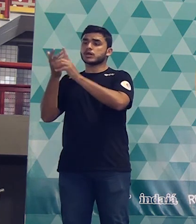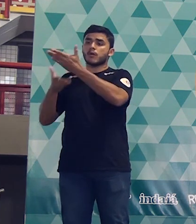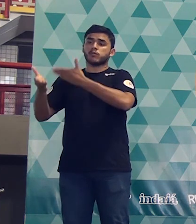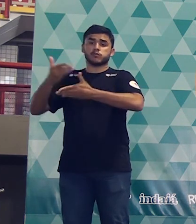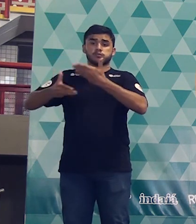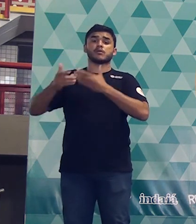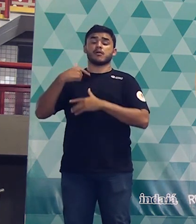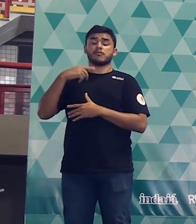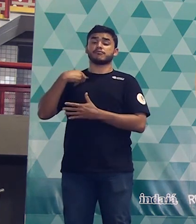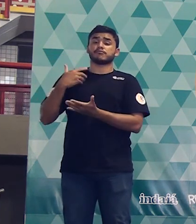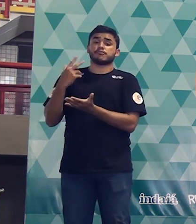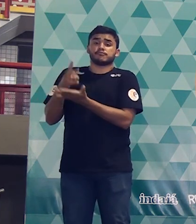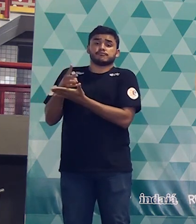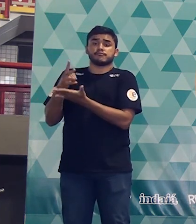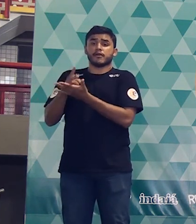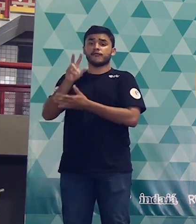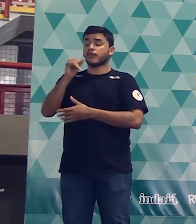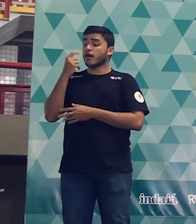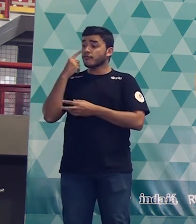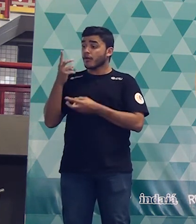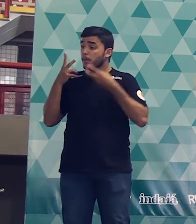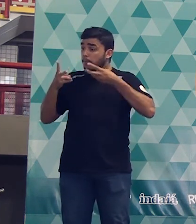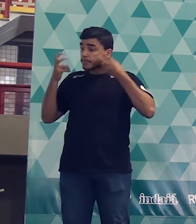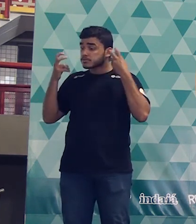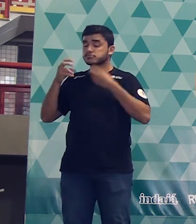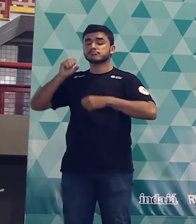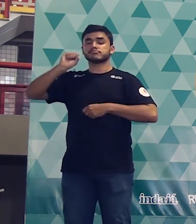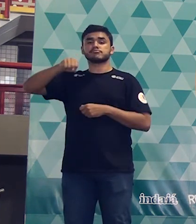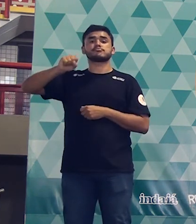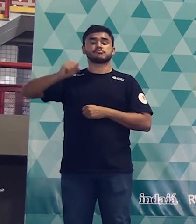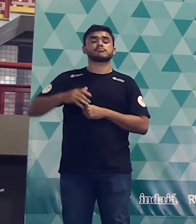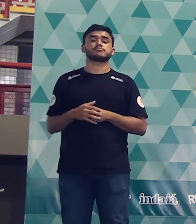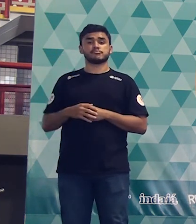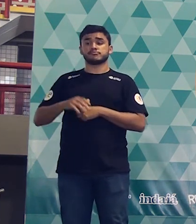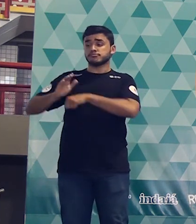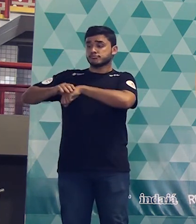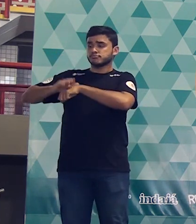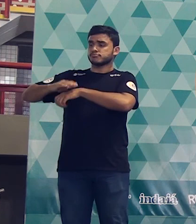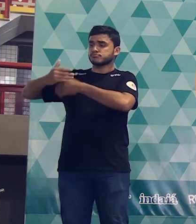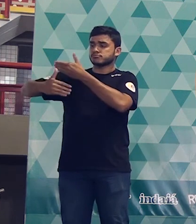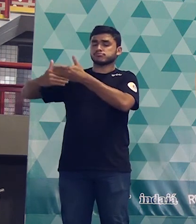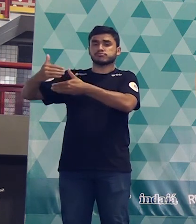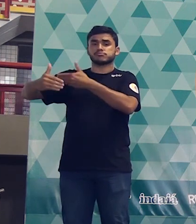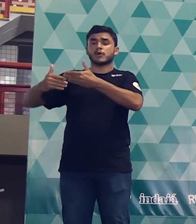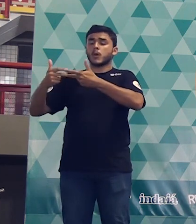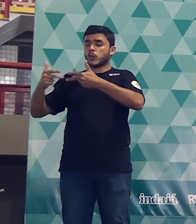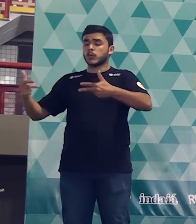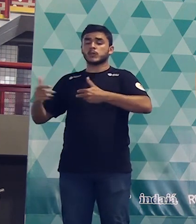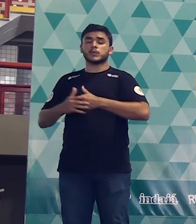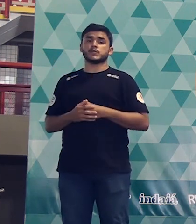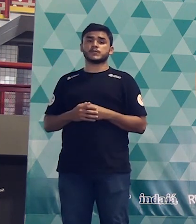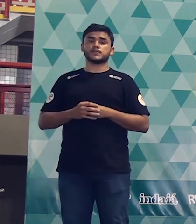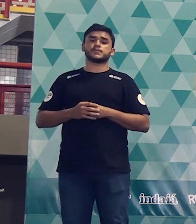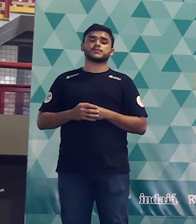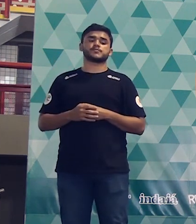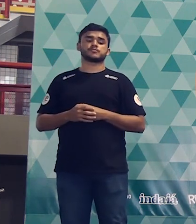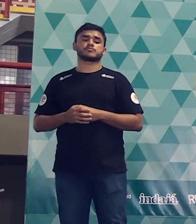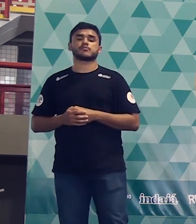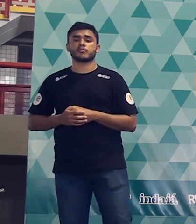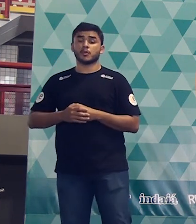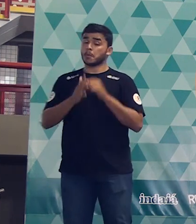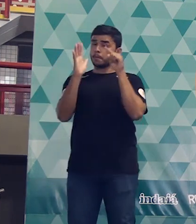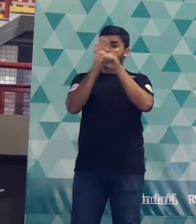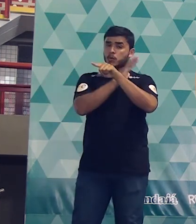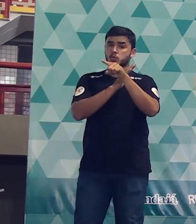estão acontecendo diante dos nossos olhos e que se manifestam através de processos e funções. Questão